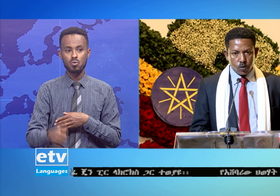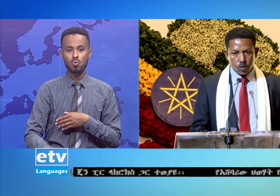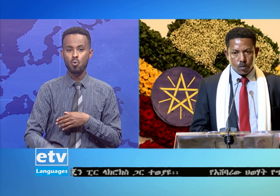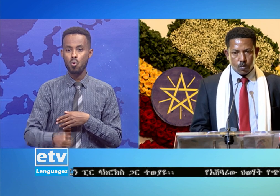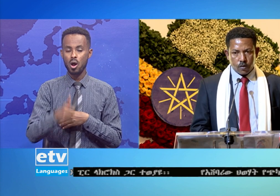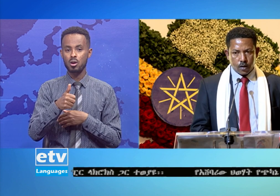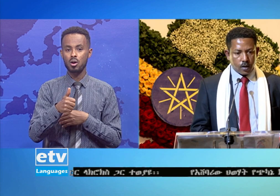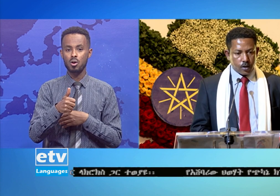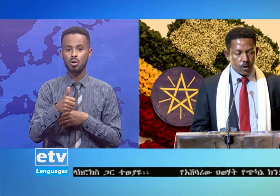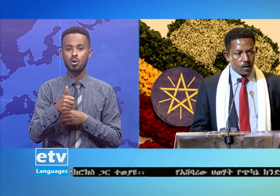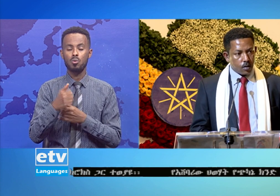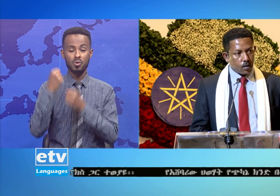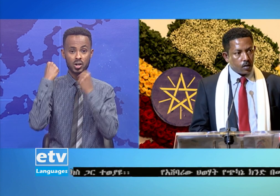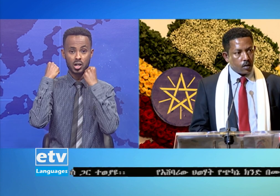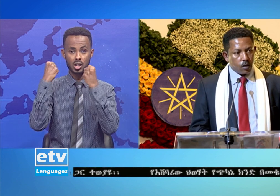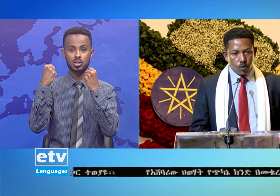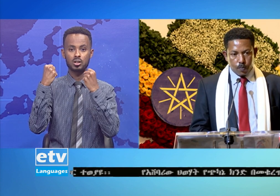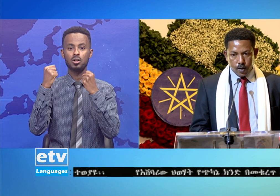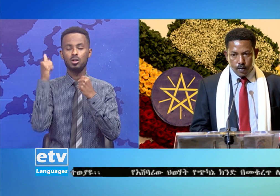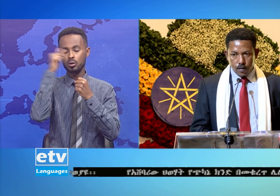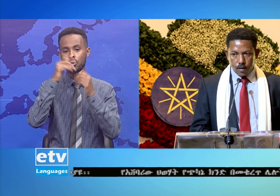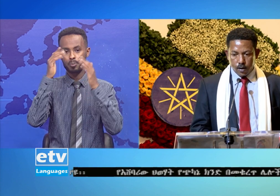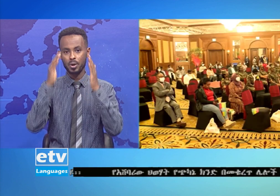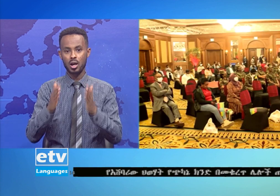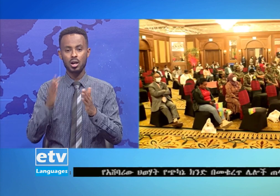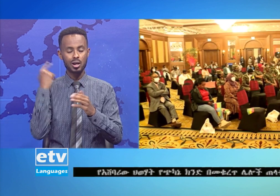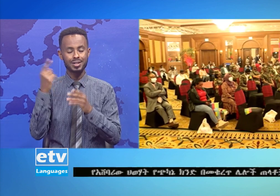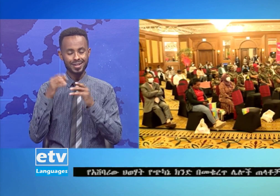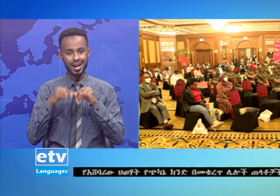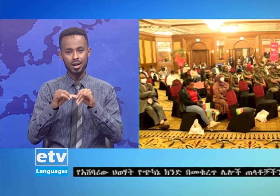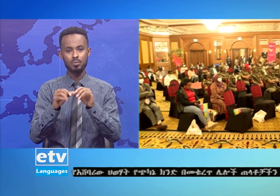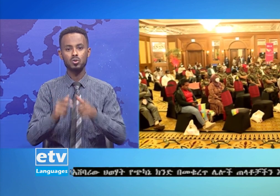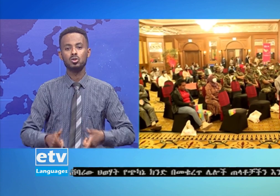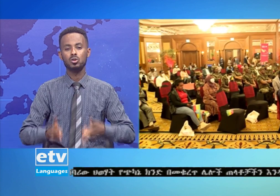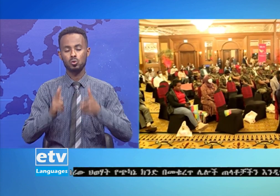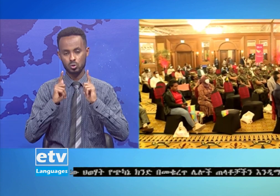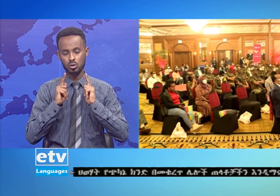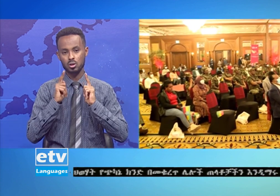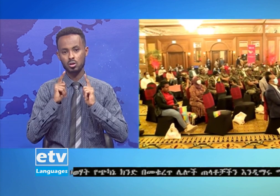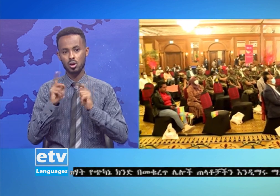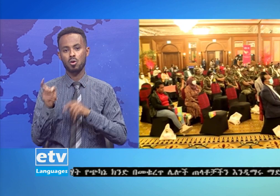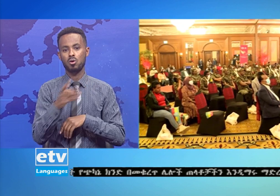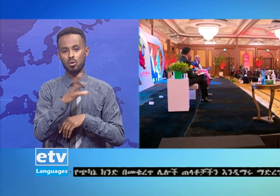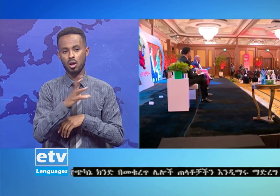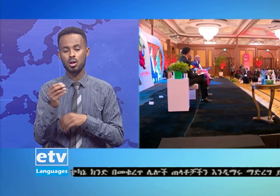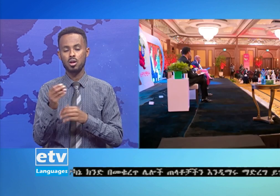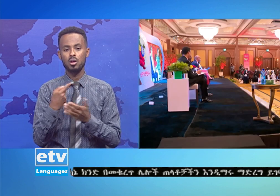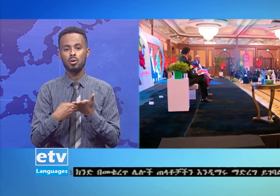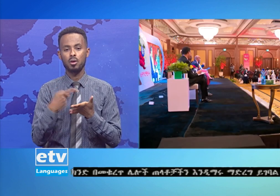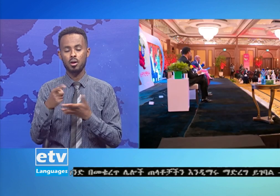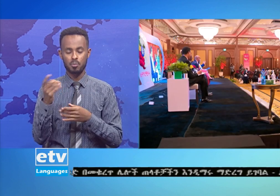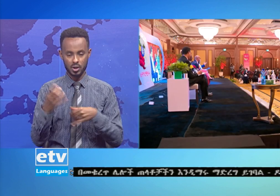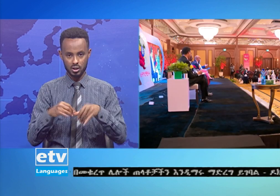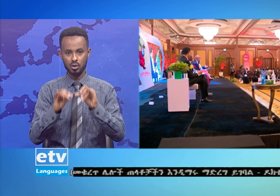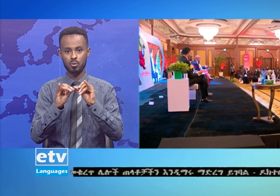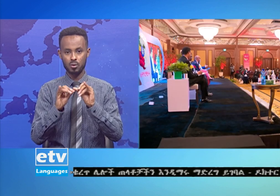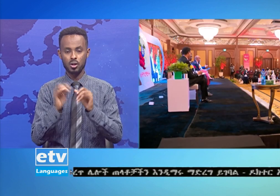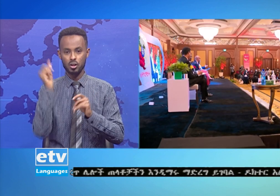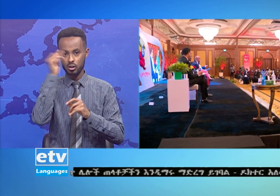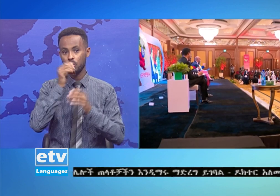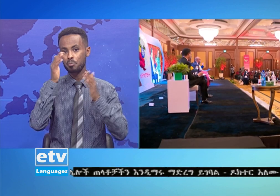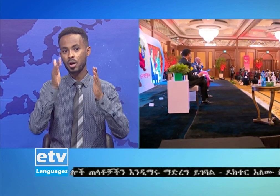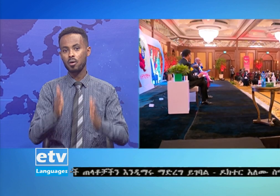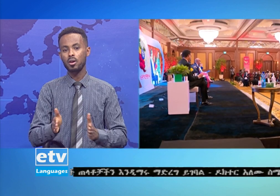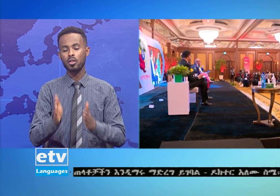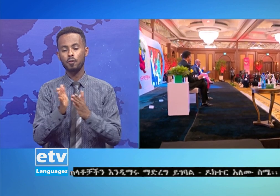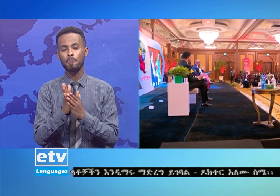ዋናው መፈክራችን ኢትዮጵያ ለዘላለም ትኑር የሆነውና የሚሆነውም ማለት ነው።